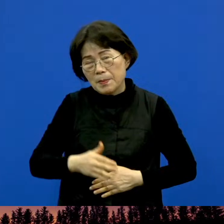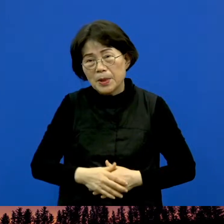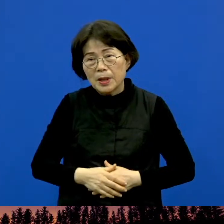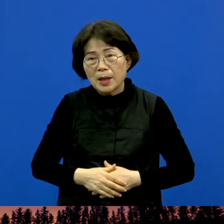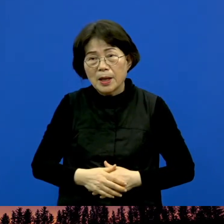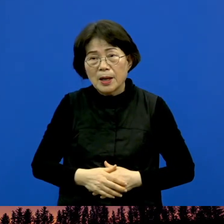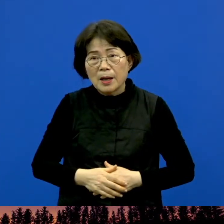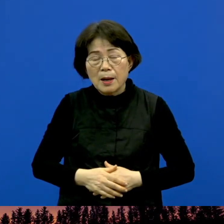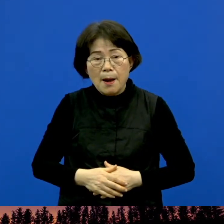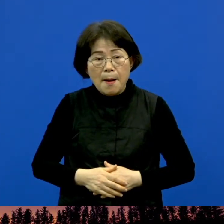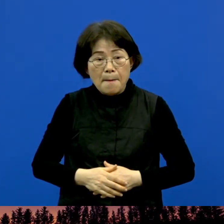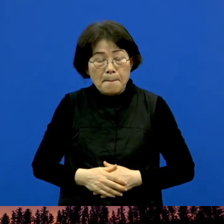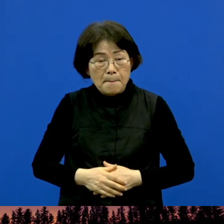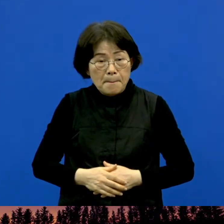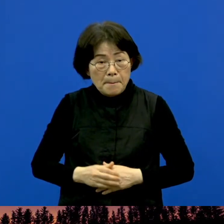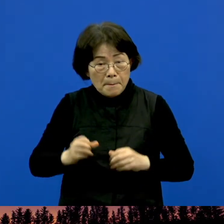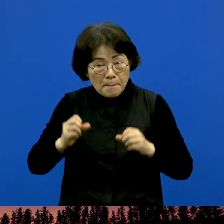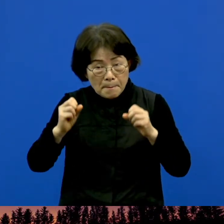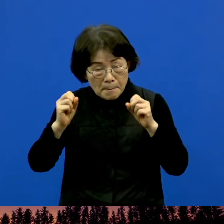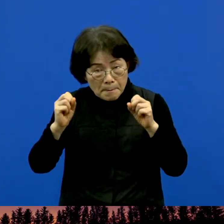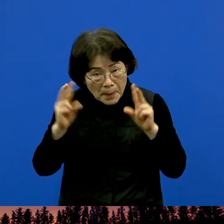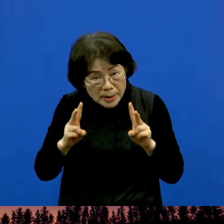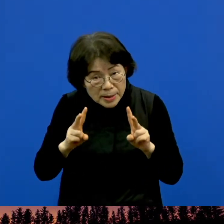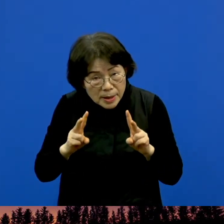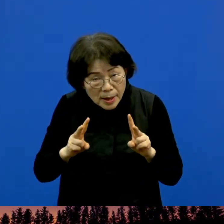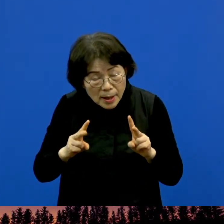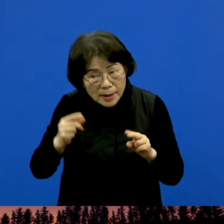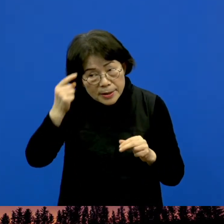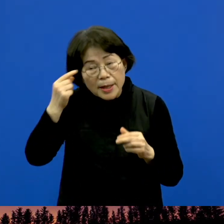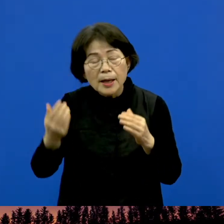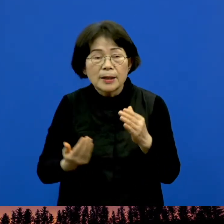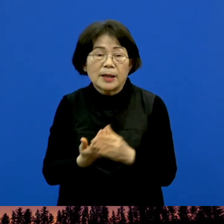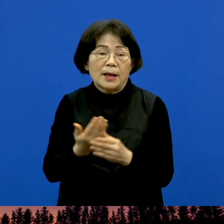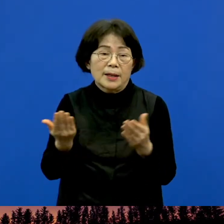이게 번쩍하는 게 있어요. 번쩍하는 거예요, 여러분.